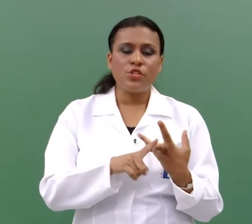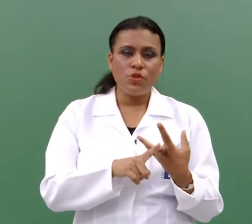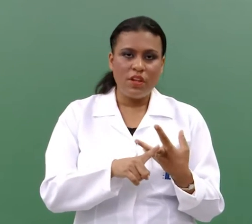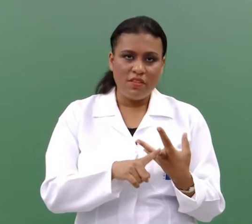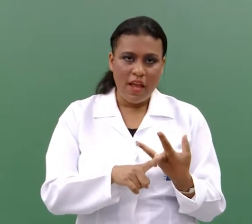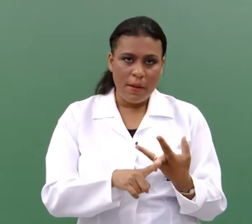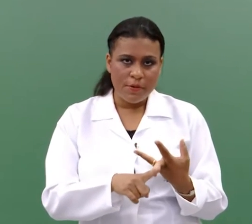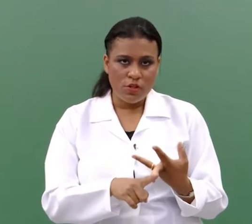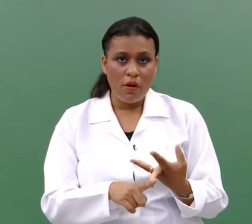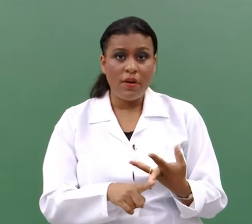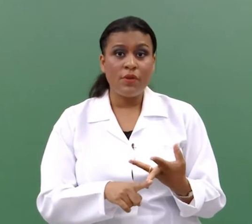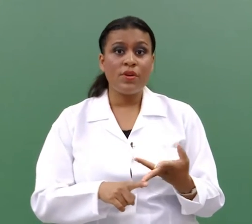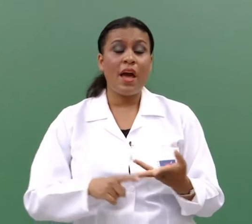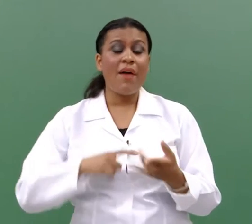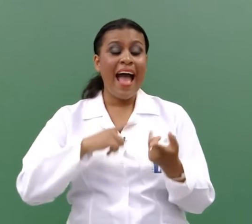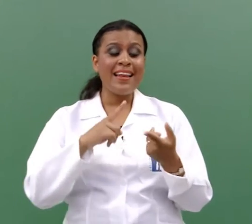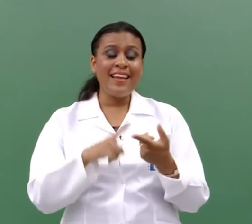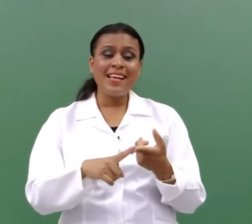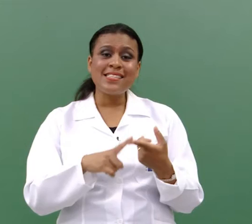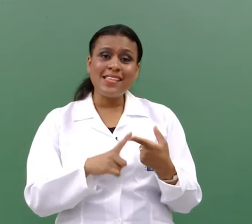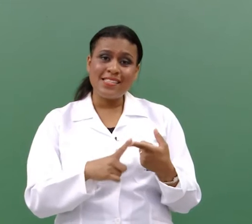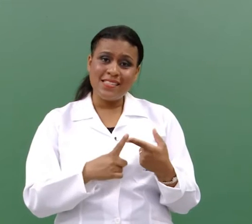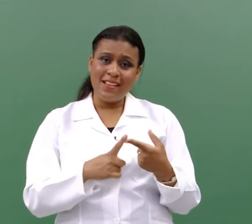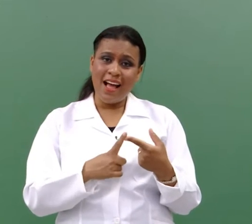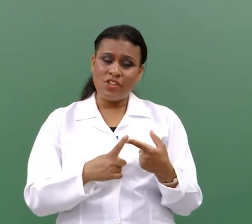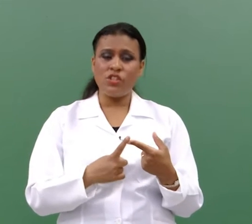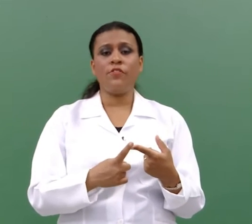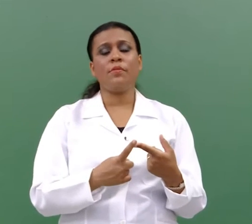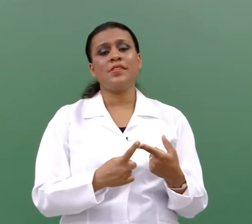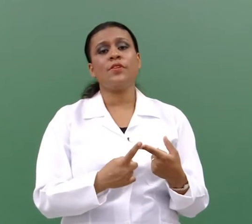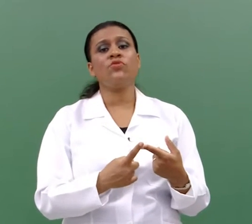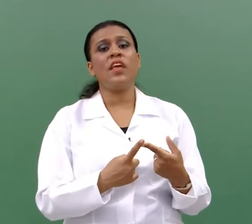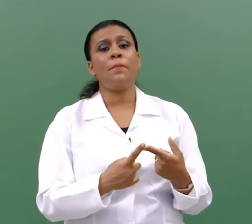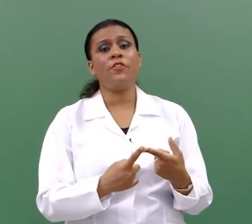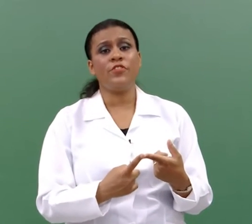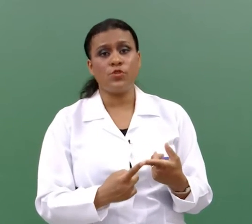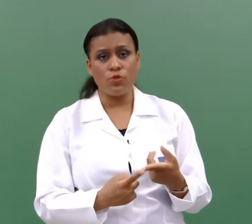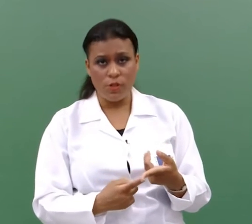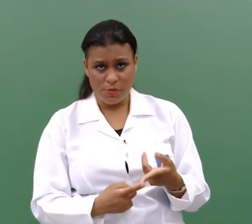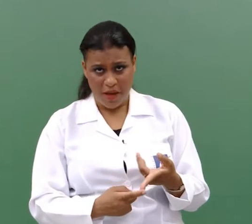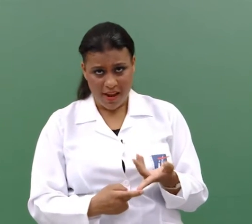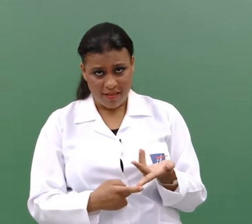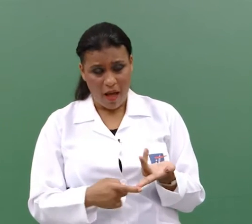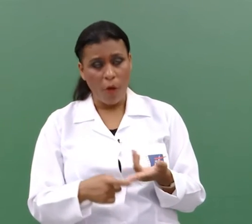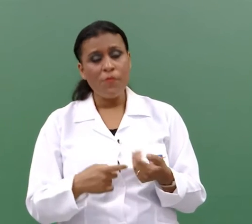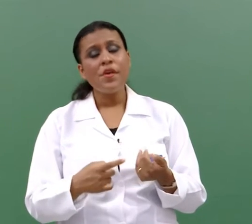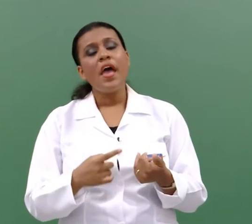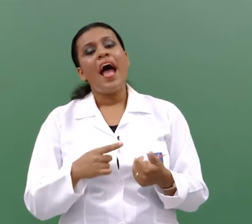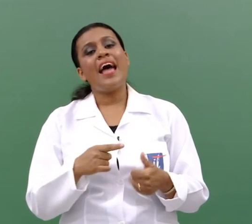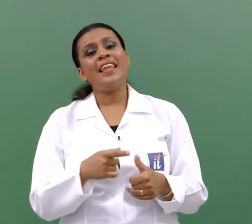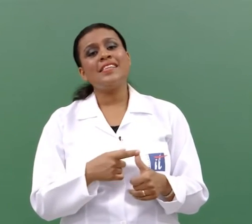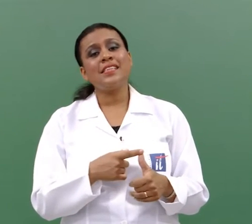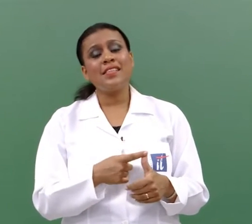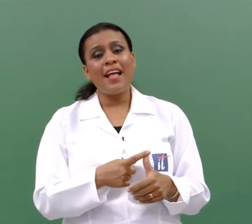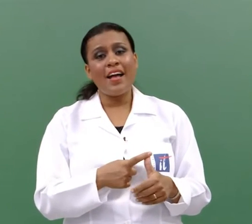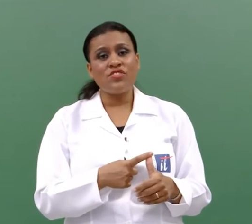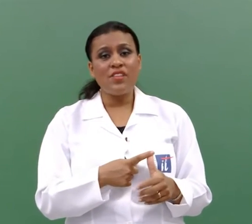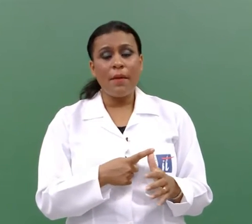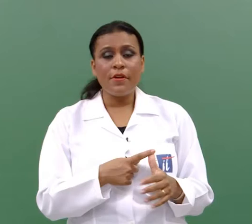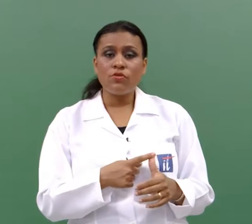professor intérprete, qual é o grau. A necessidade da formação de professores para tal. A necessidade da abertura